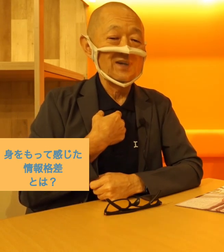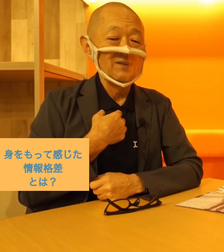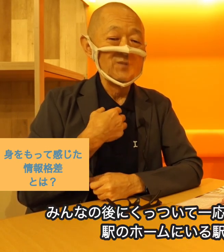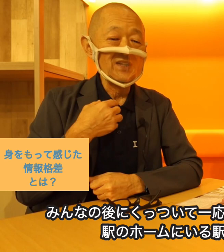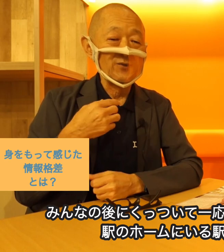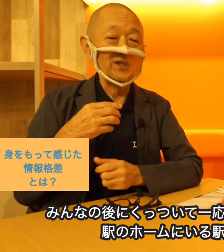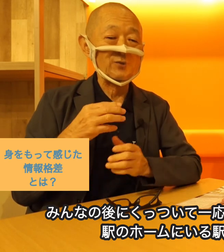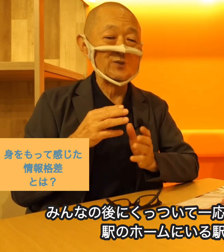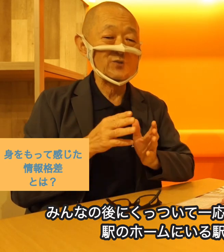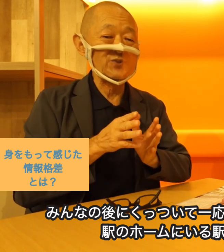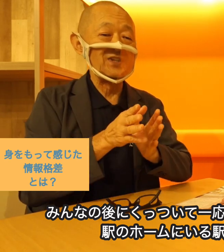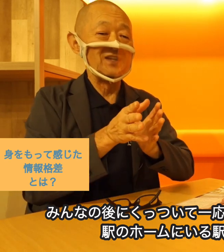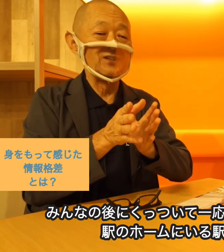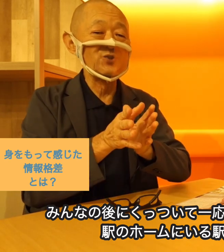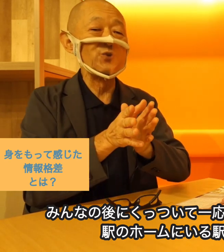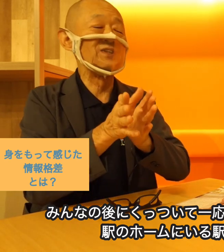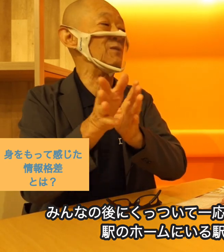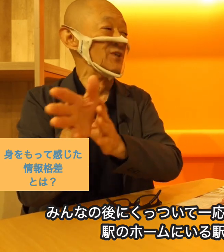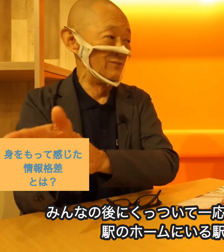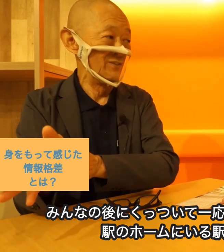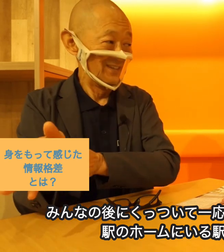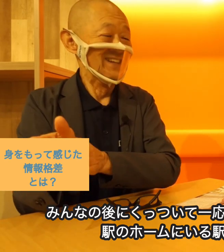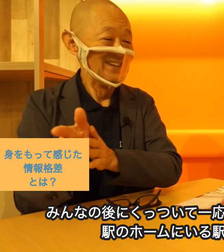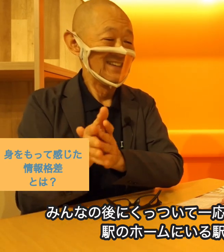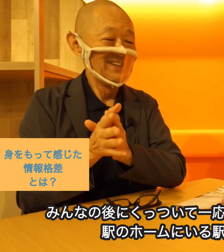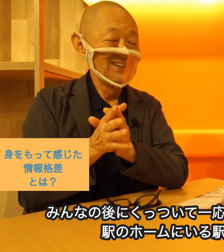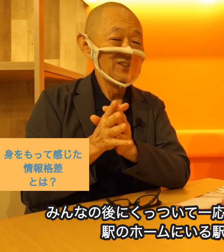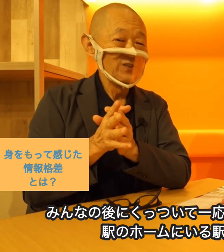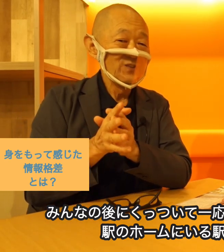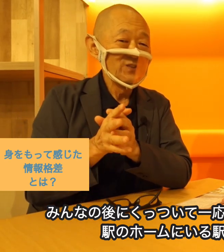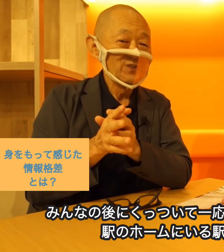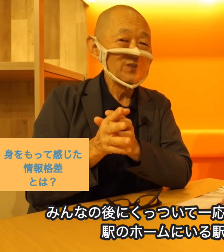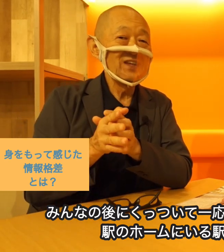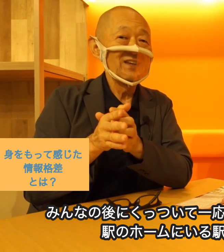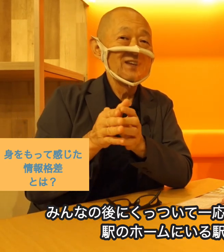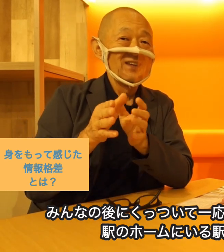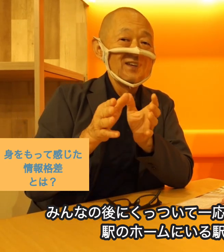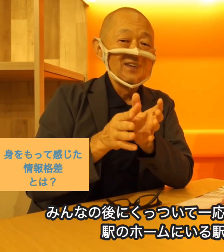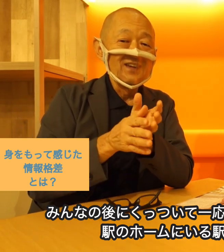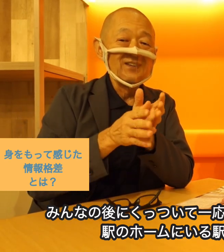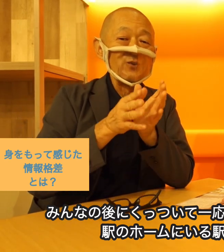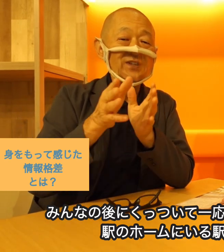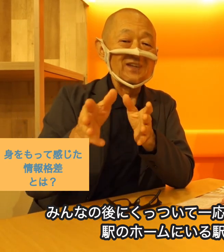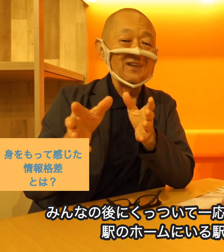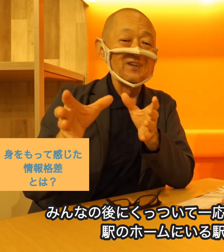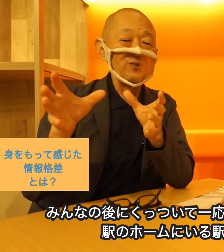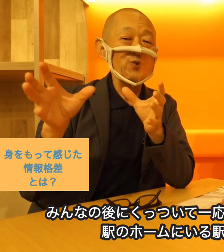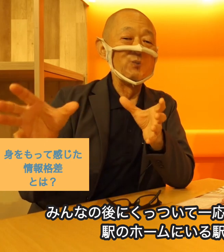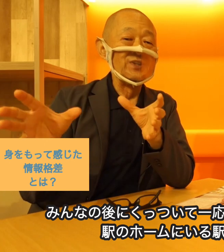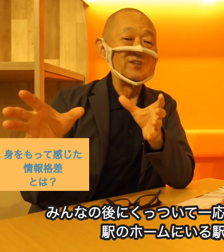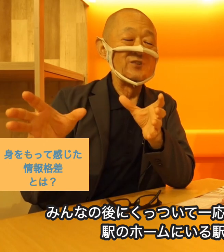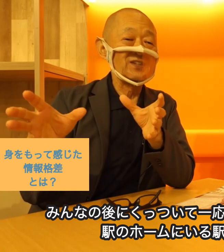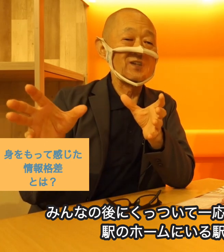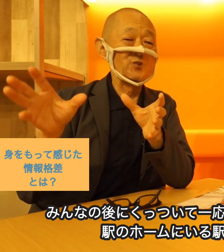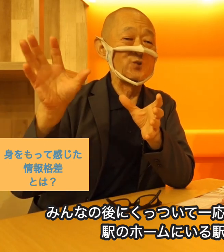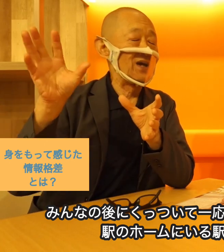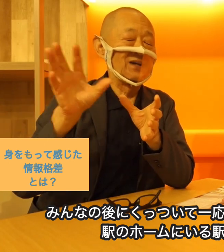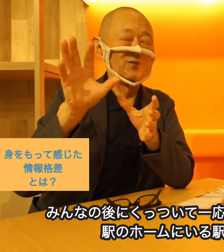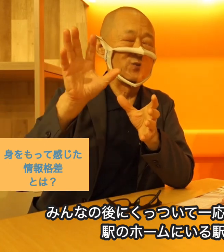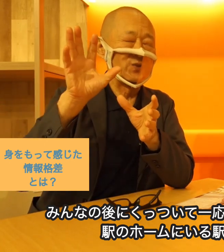みんなの後にくっついて一応行ってみる。それで駅降りて、駅のホームにいる駅